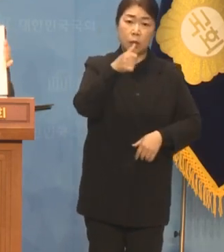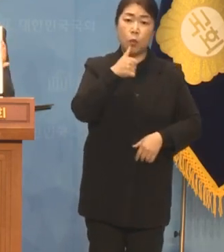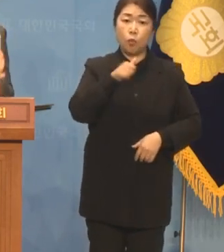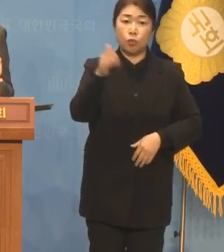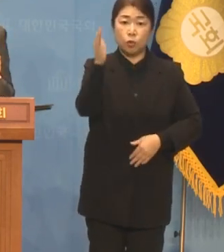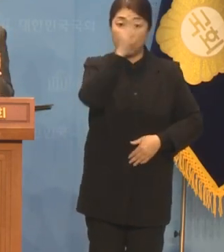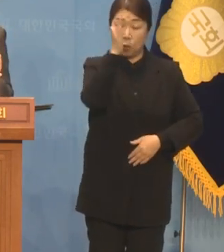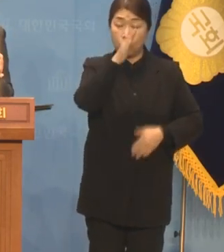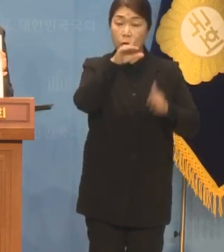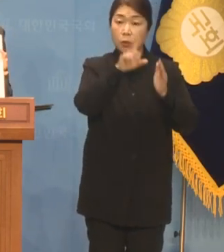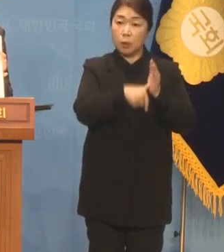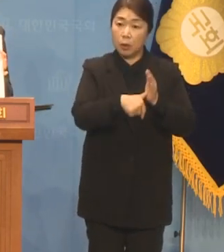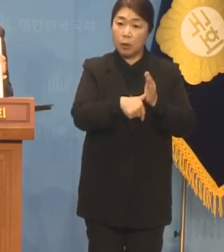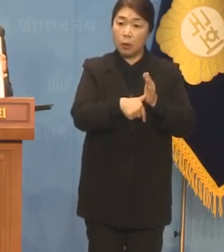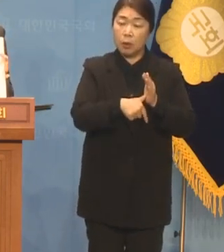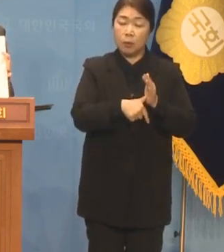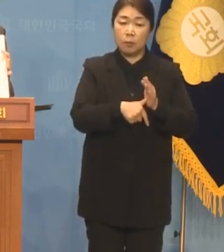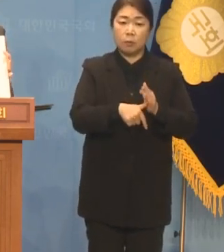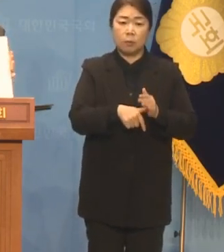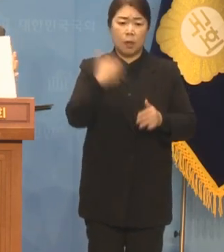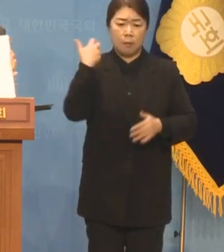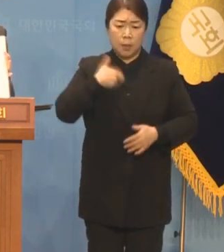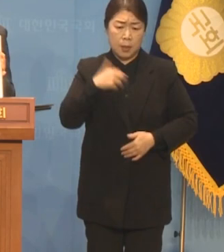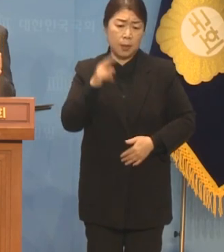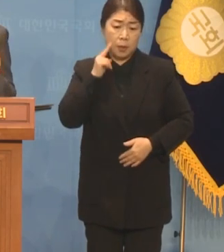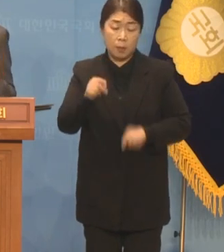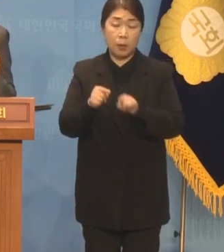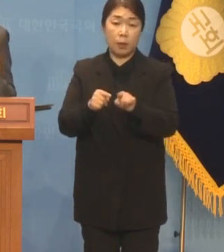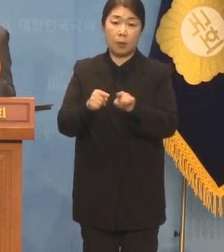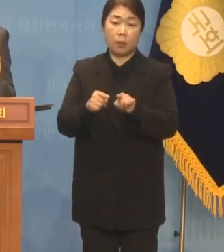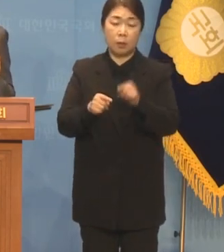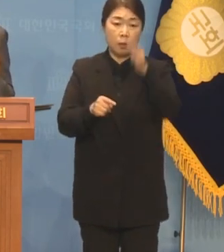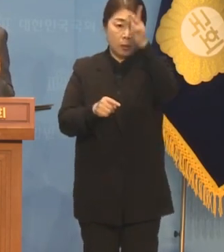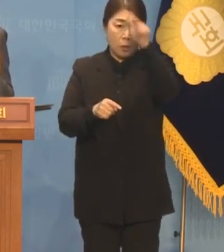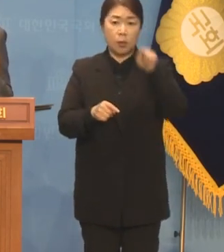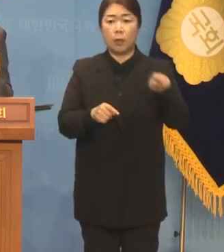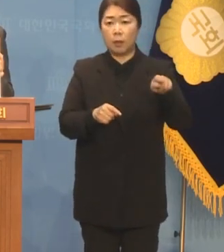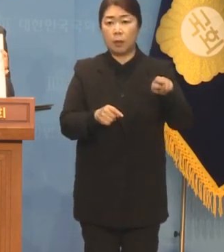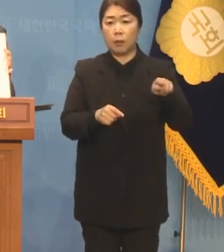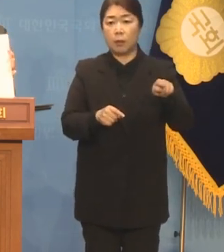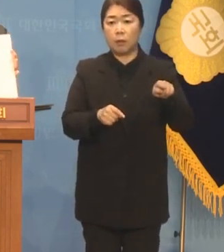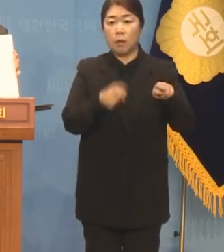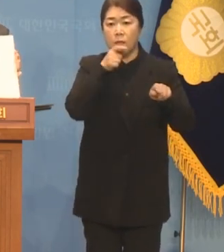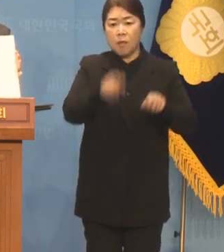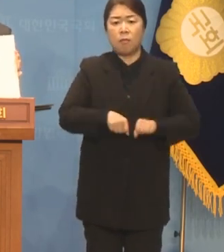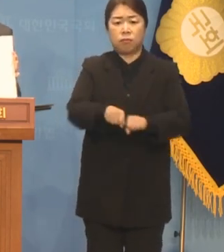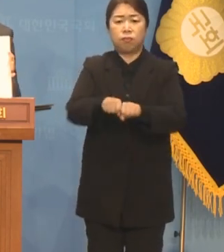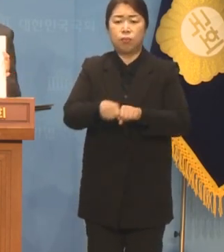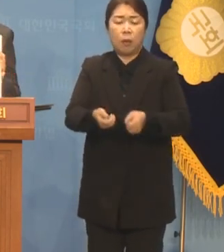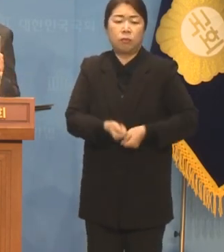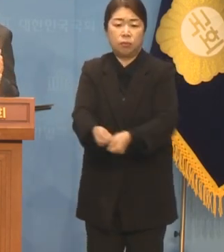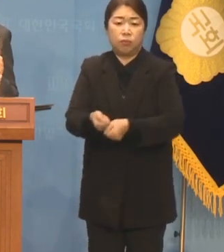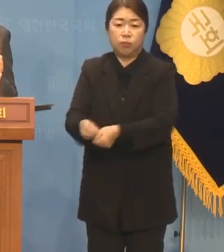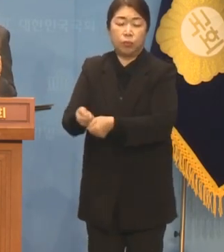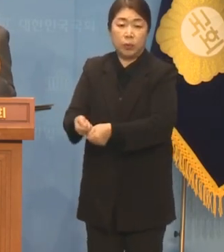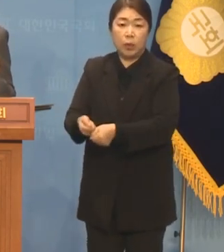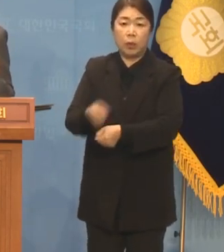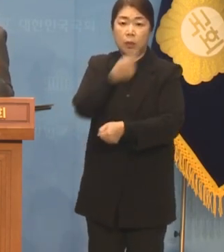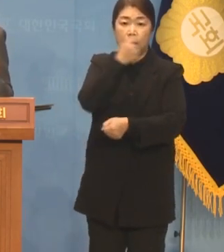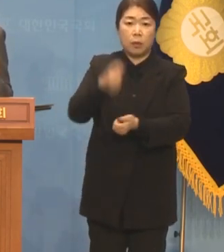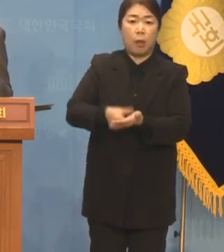해서 이 현장에 다량의 출혈을 경찰에 의해서 물걸레 청소를 통해서